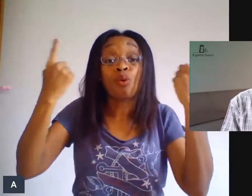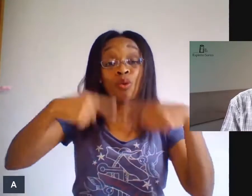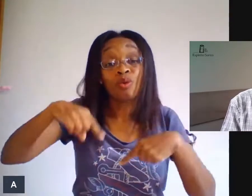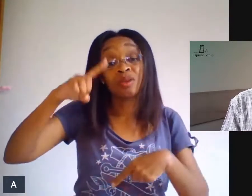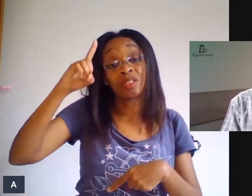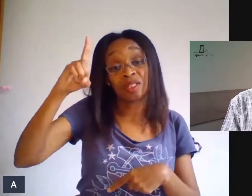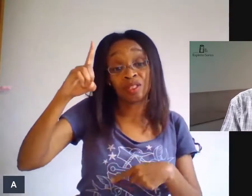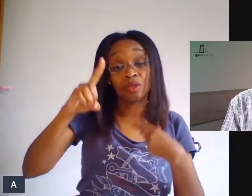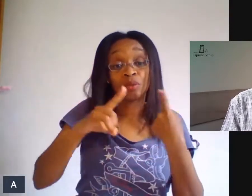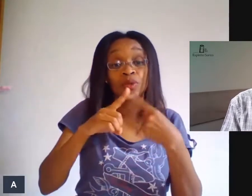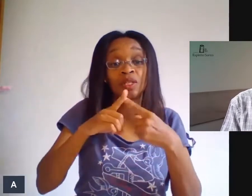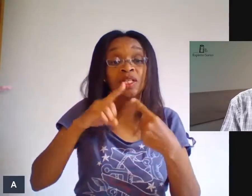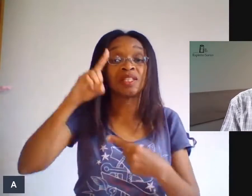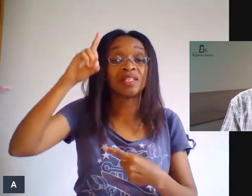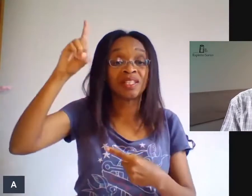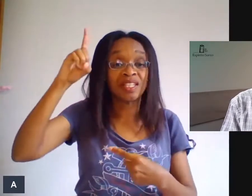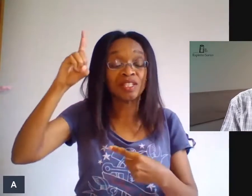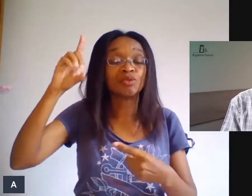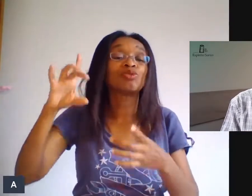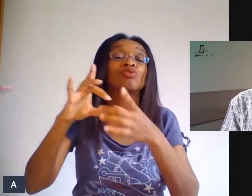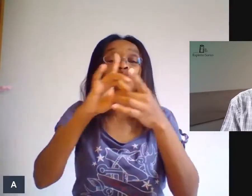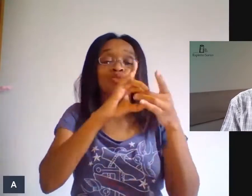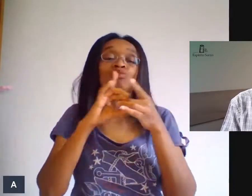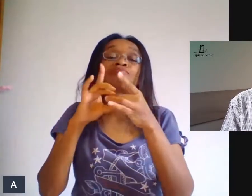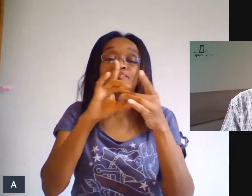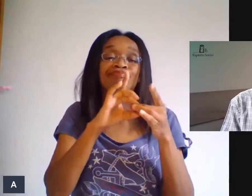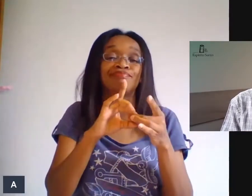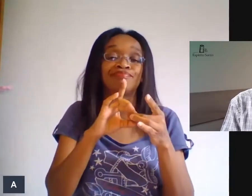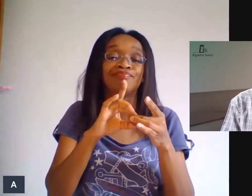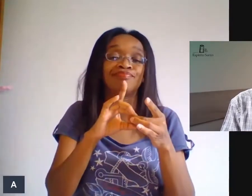aquele propósito, né,